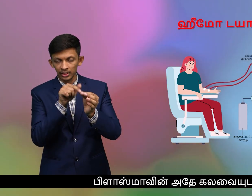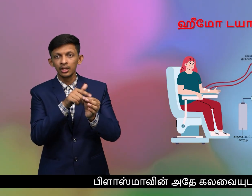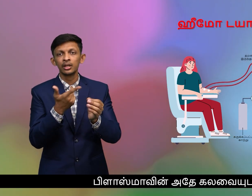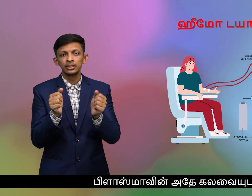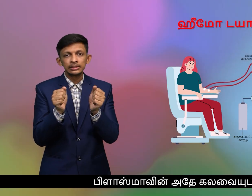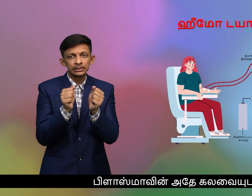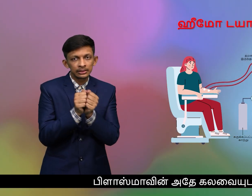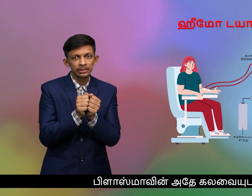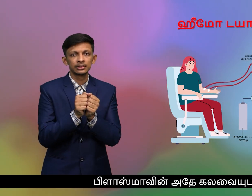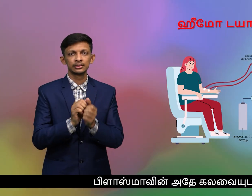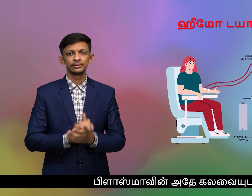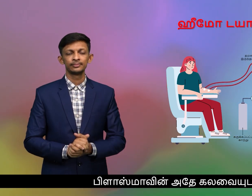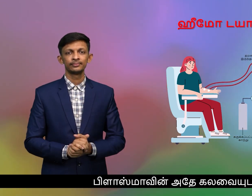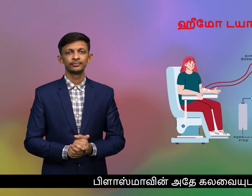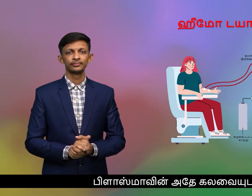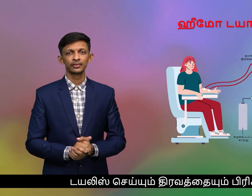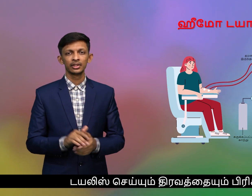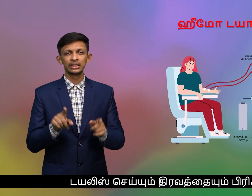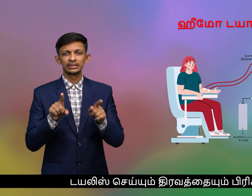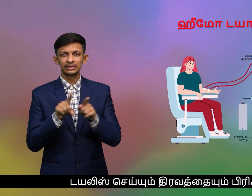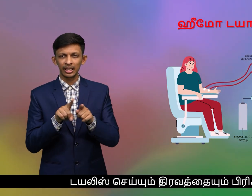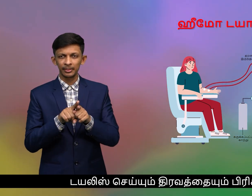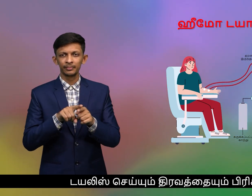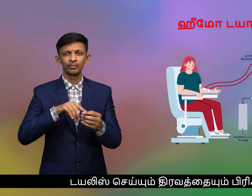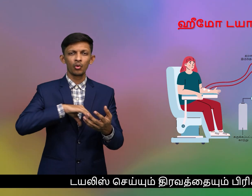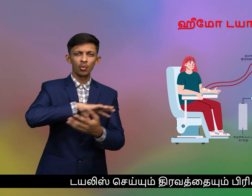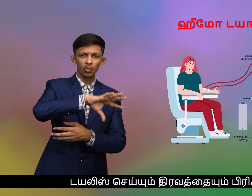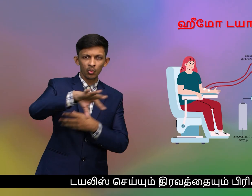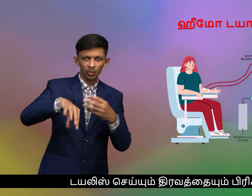பிளாஸ்மாவின் அதே கலவையுடன் டயாலிசிஸ் செய்யும் திரவத்தையும் பிரிக்கிறது.